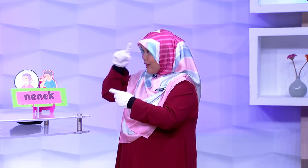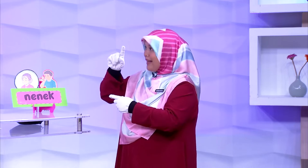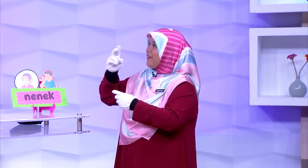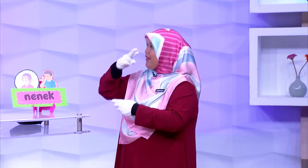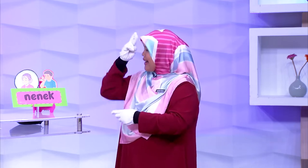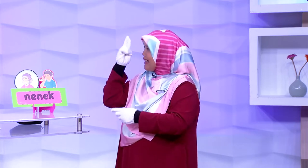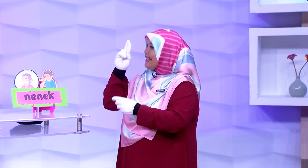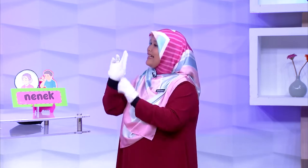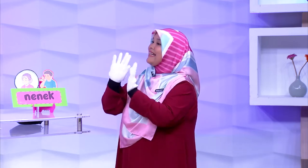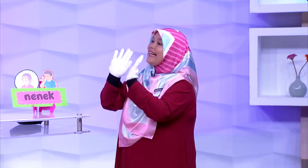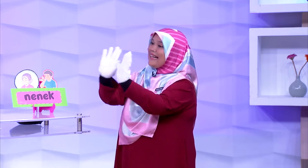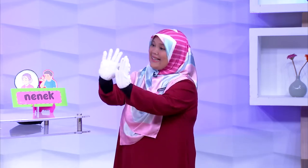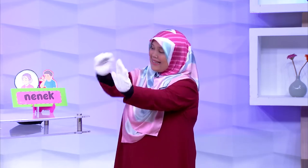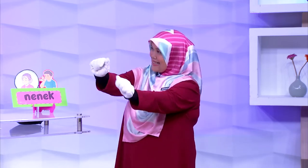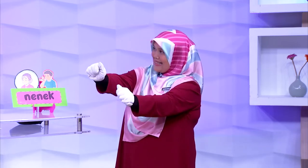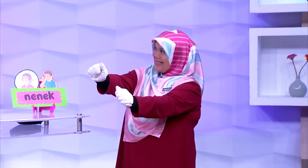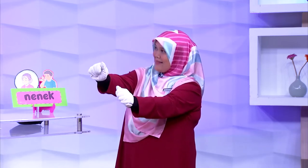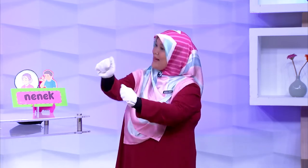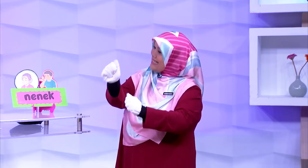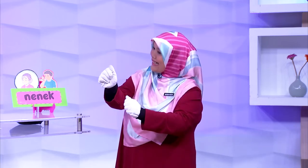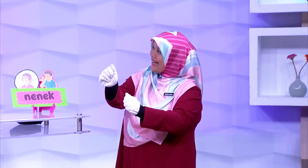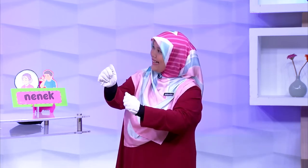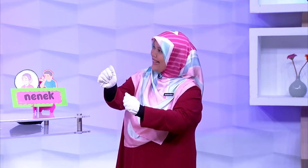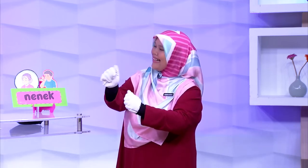it fight like a